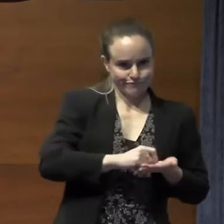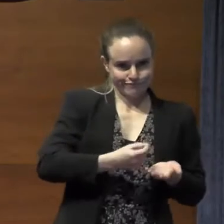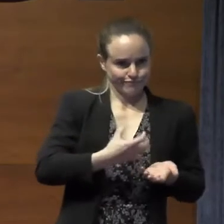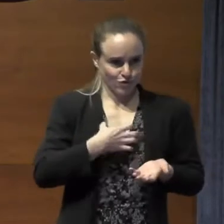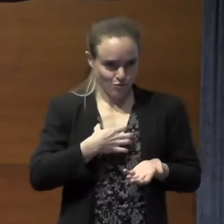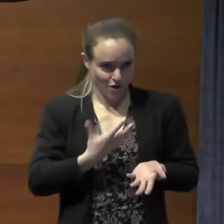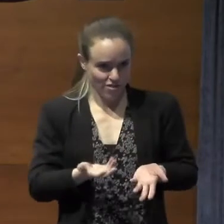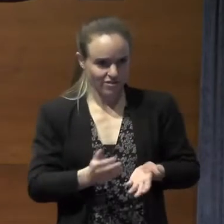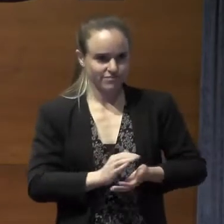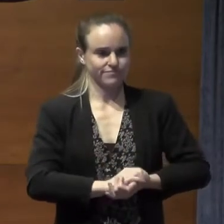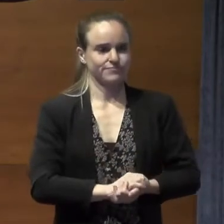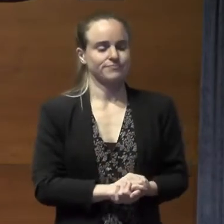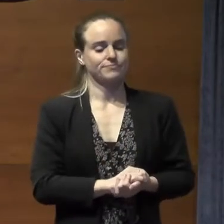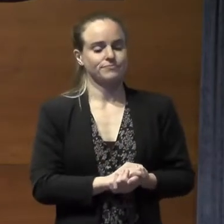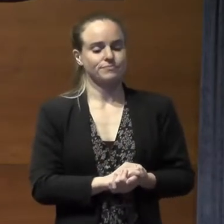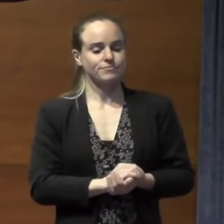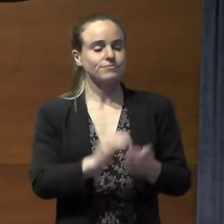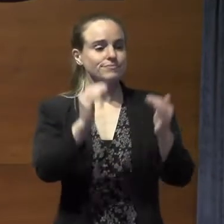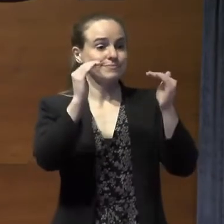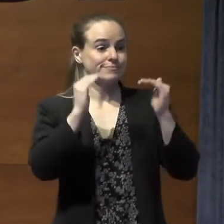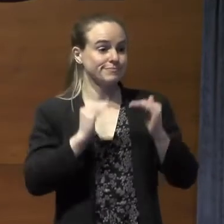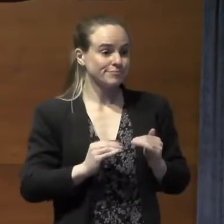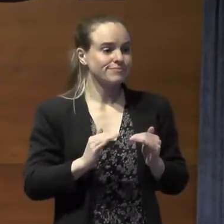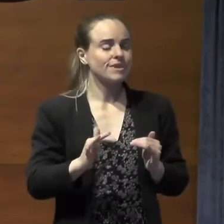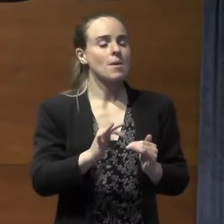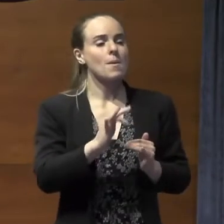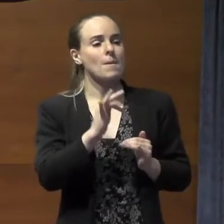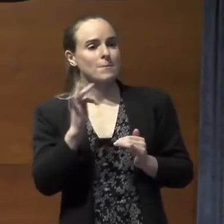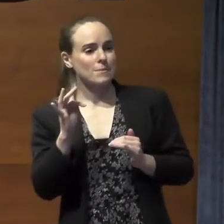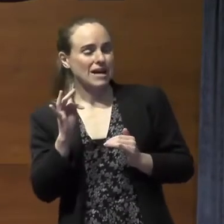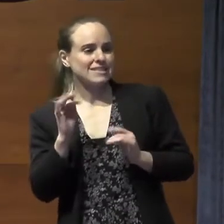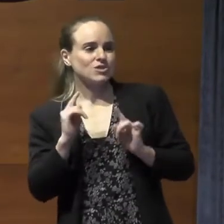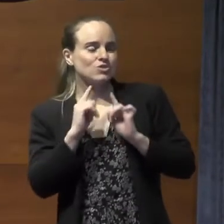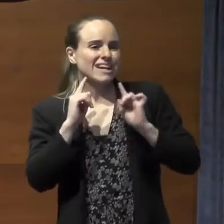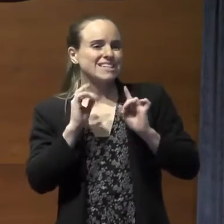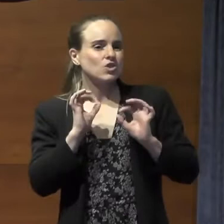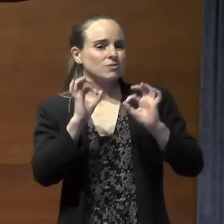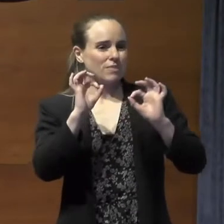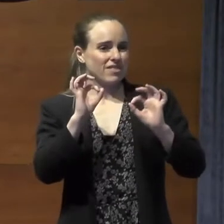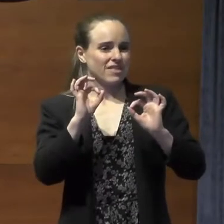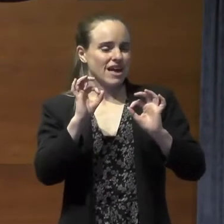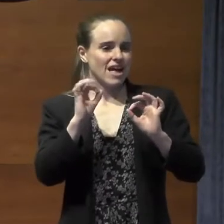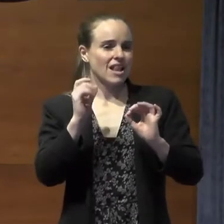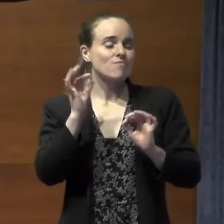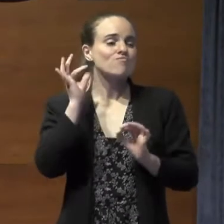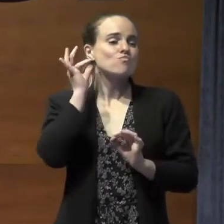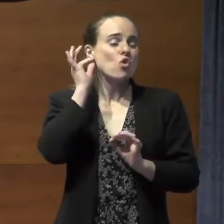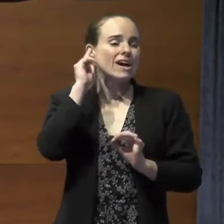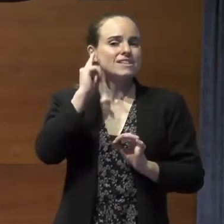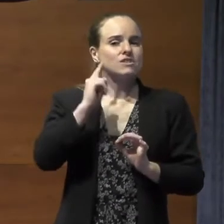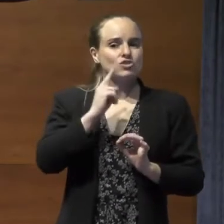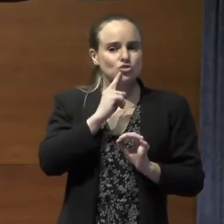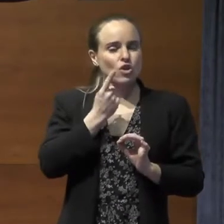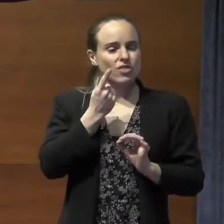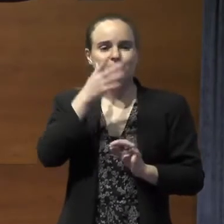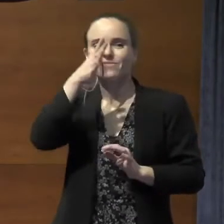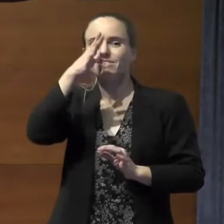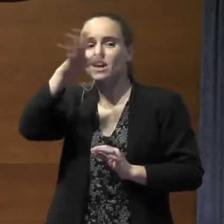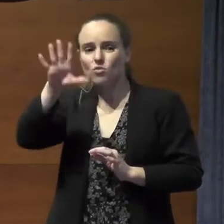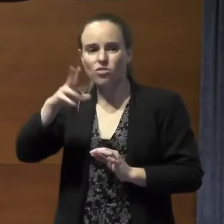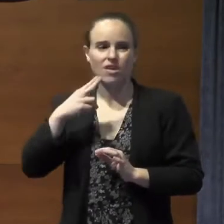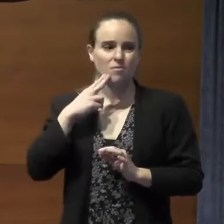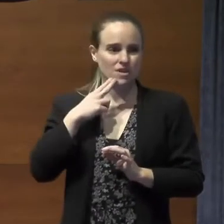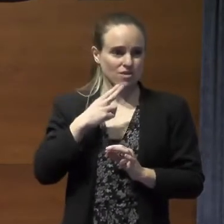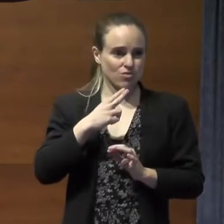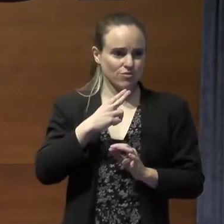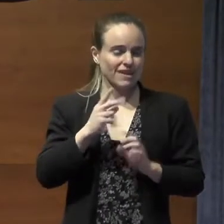género. También en el caso de las mujeres sordas se suele dar un miedo al aislamiento social en caso de denuncia,